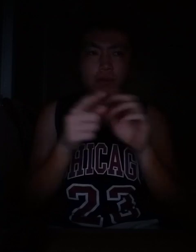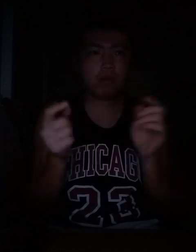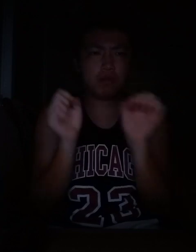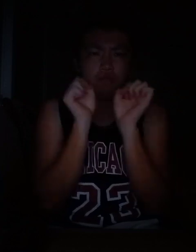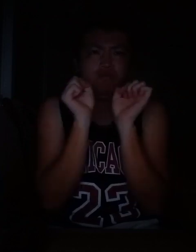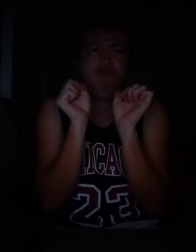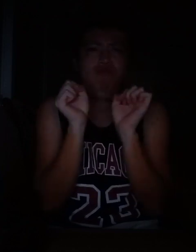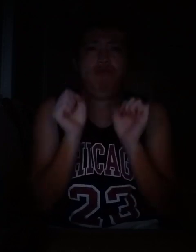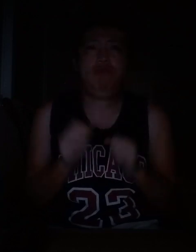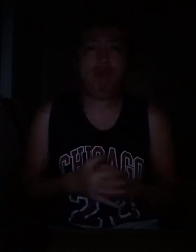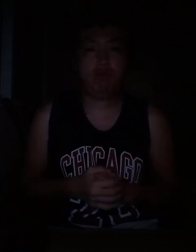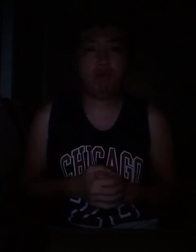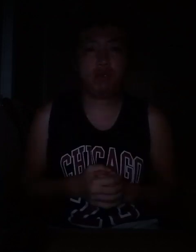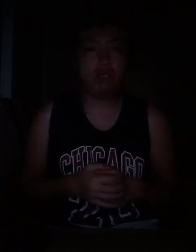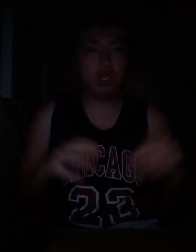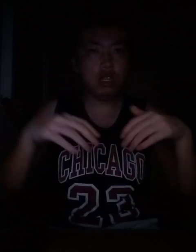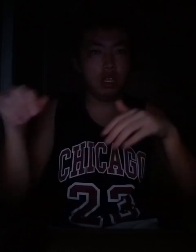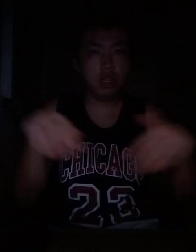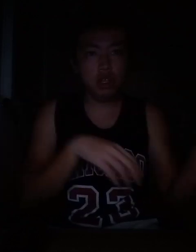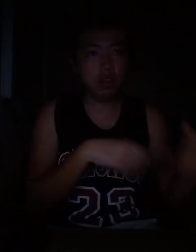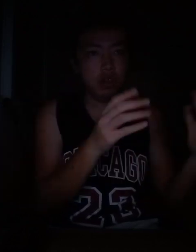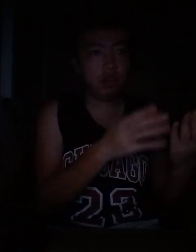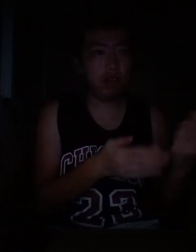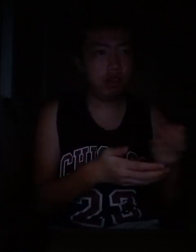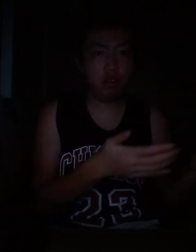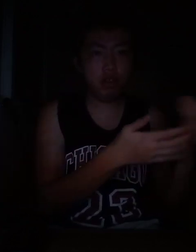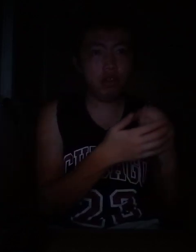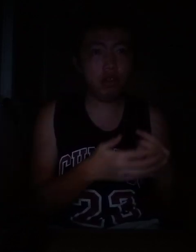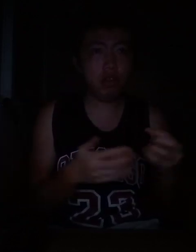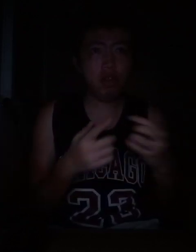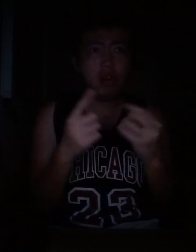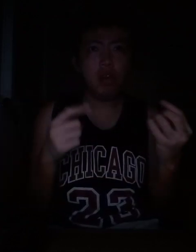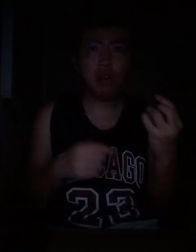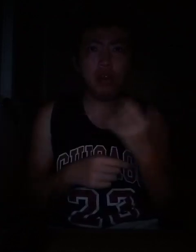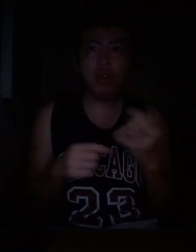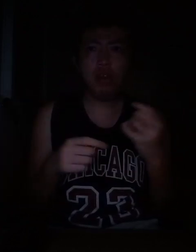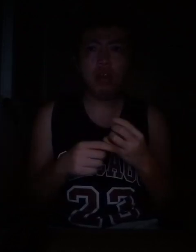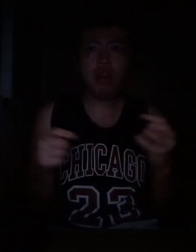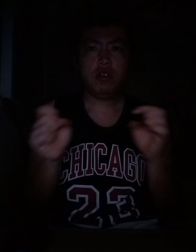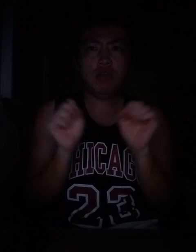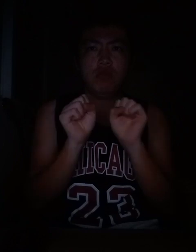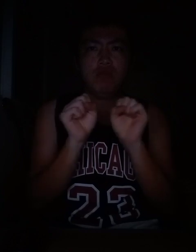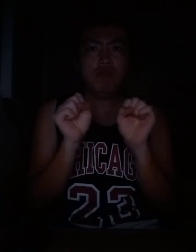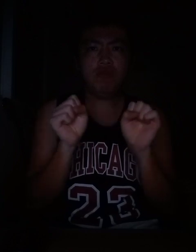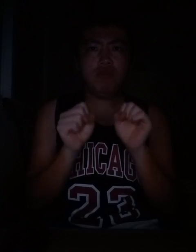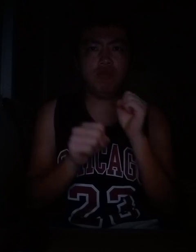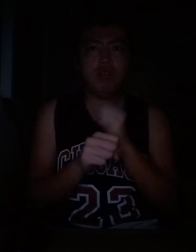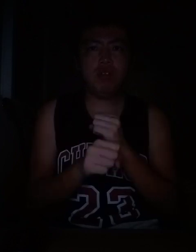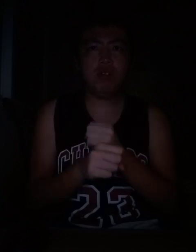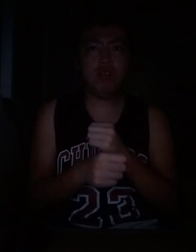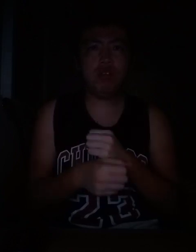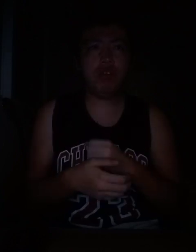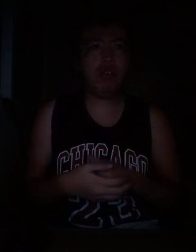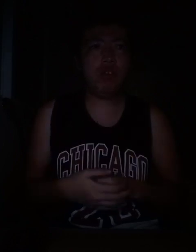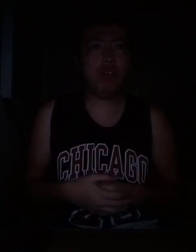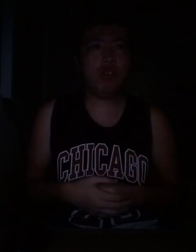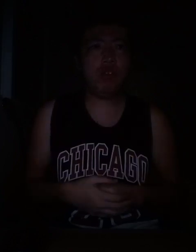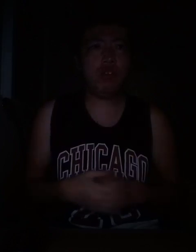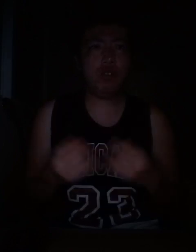하네요. 갑자기 내리고 왔는데 또 이런 일이 터졌다 하니까 또 조금 무섭기는 한데 일단 침착하게 대응하는 게 제일 우선이라고